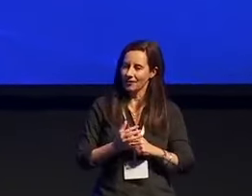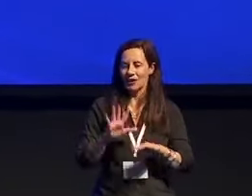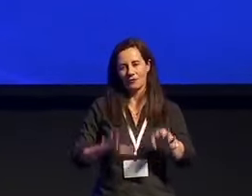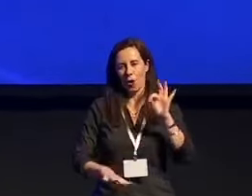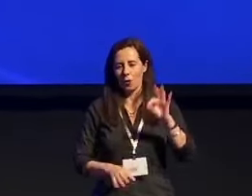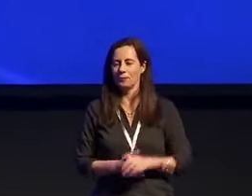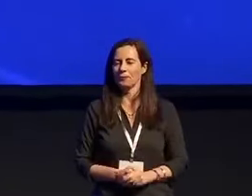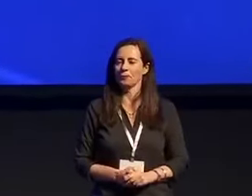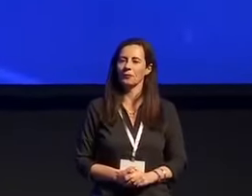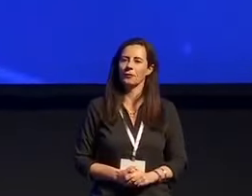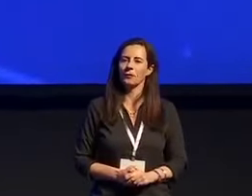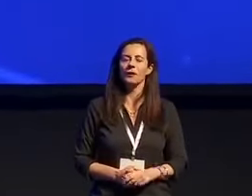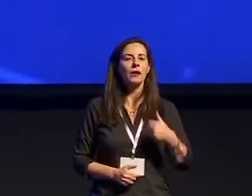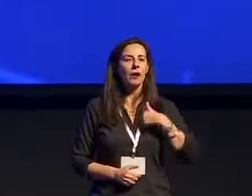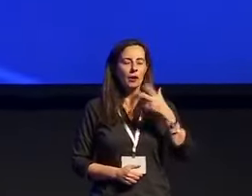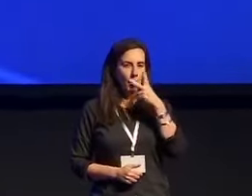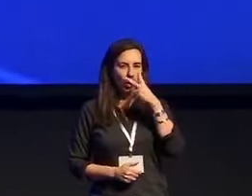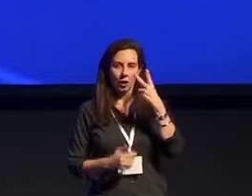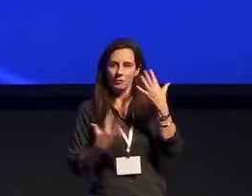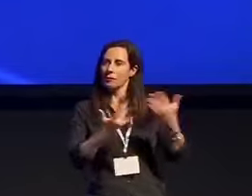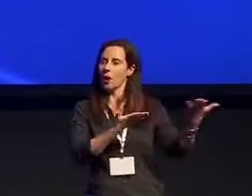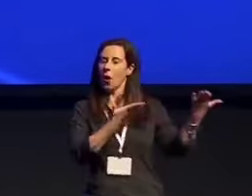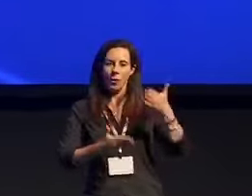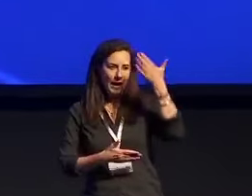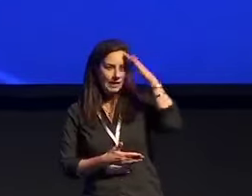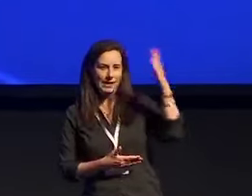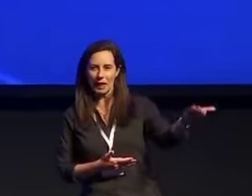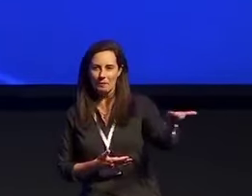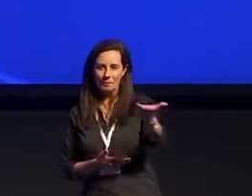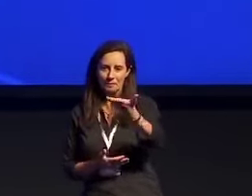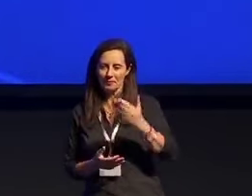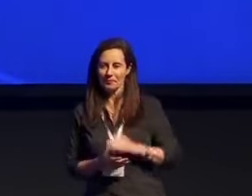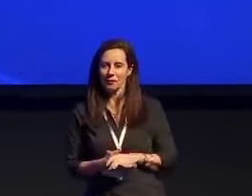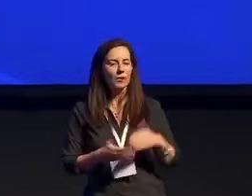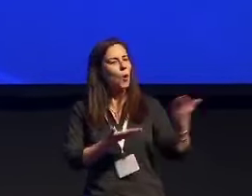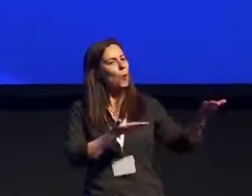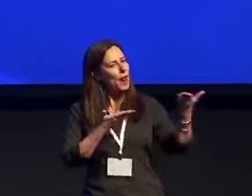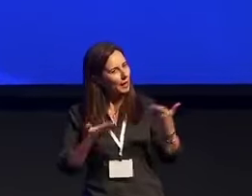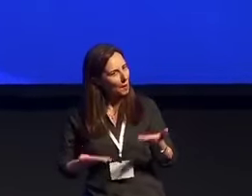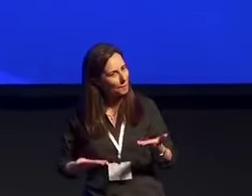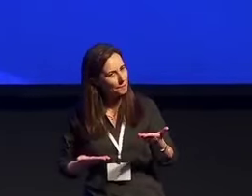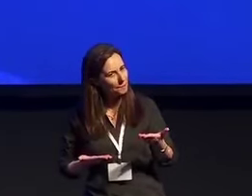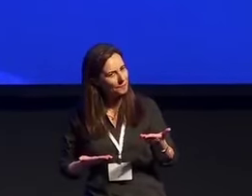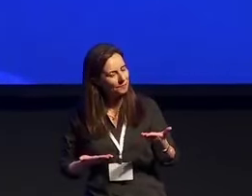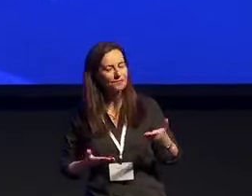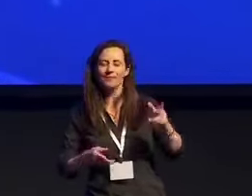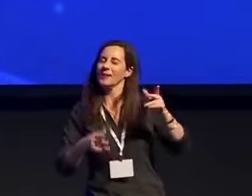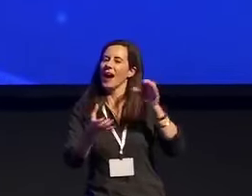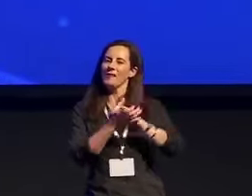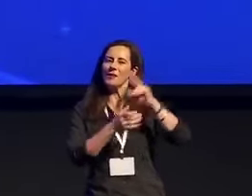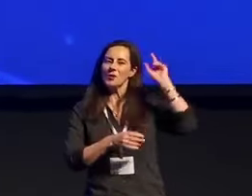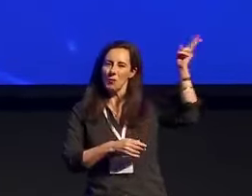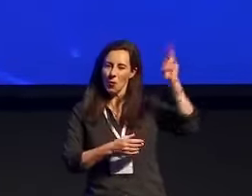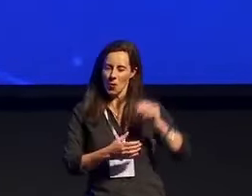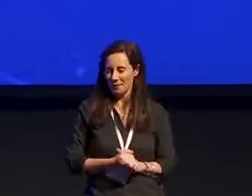לבחור. אני רואה את מספר האורחים הזרים שלנו. Welcome, my international